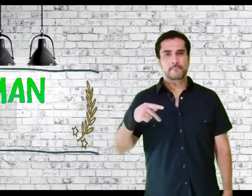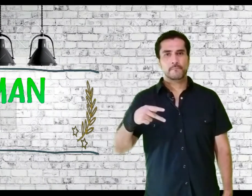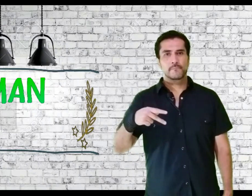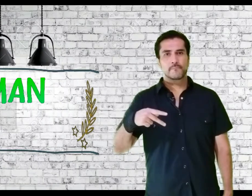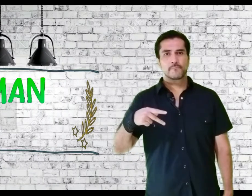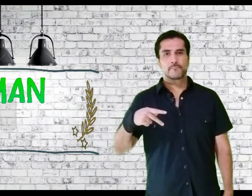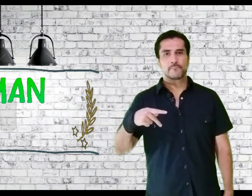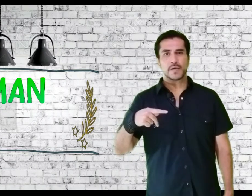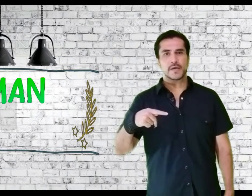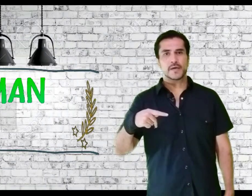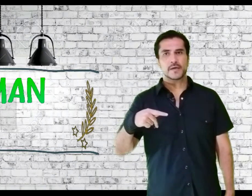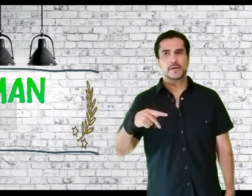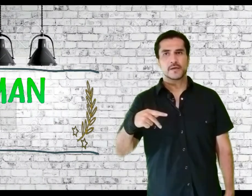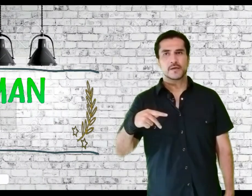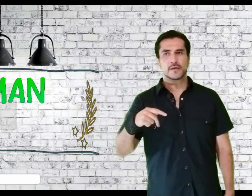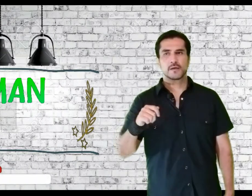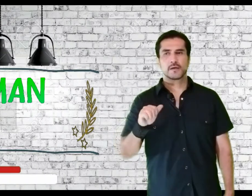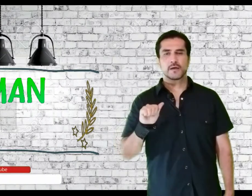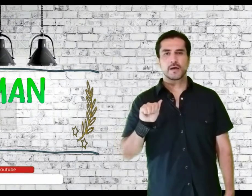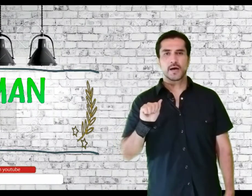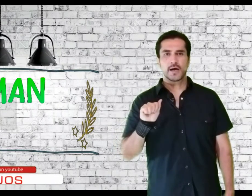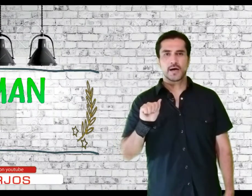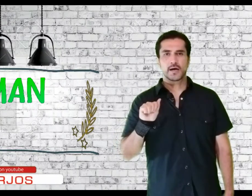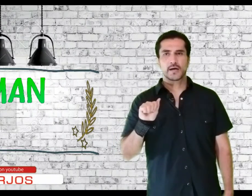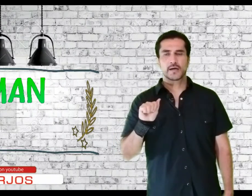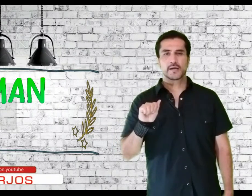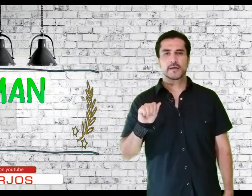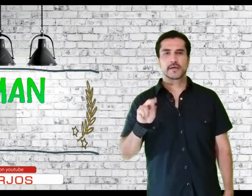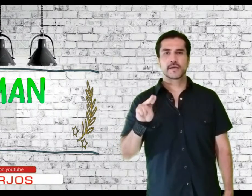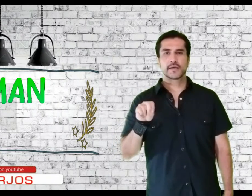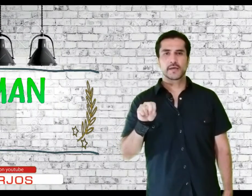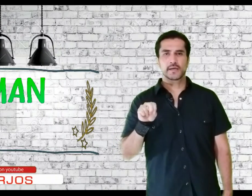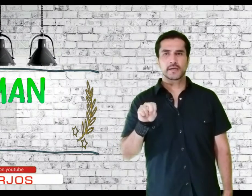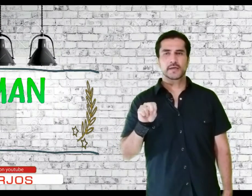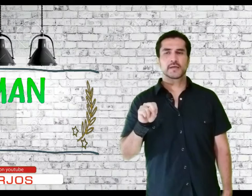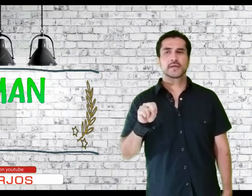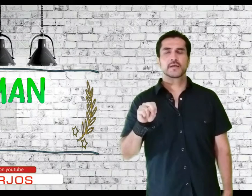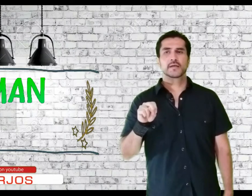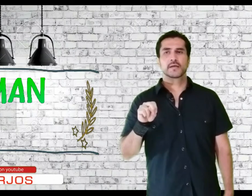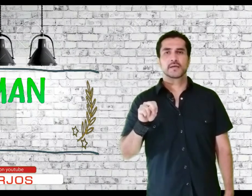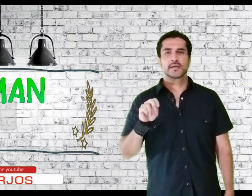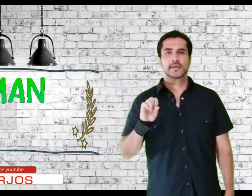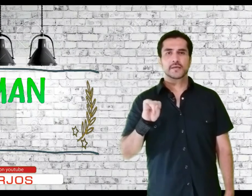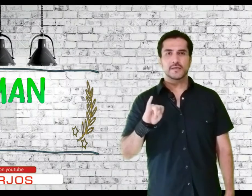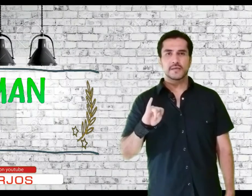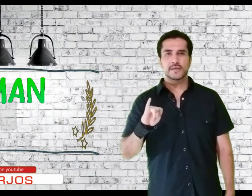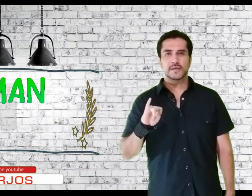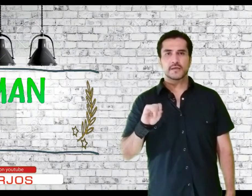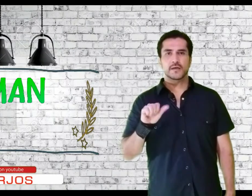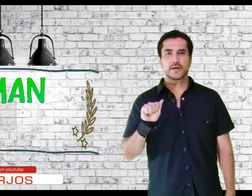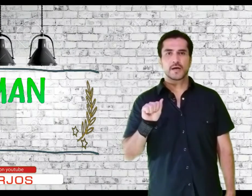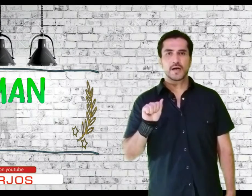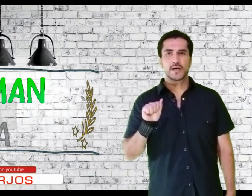P, A, N, I,